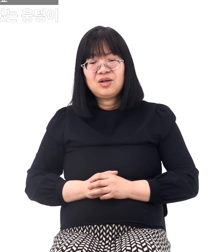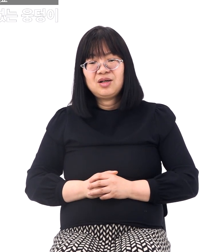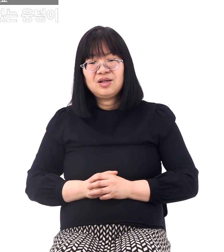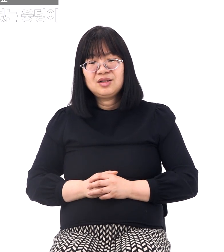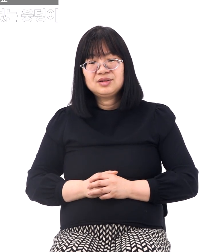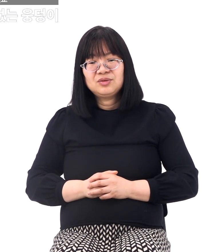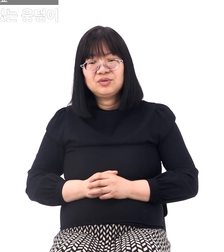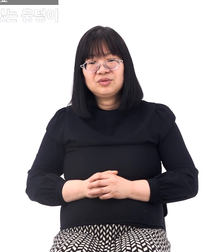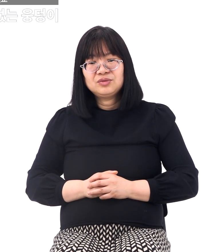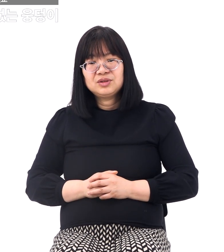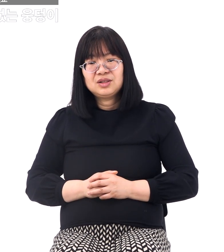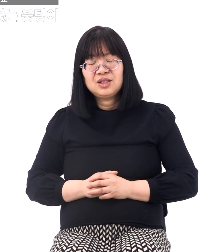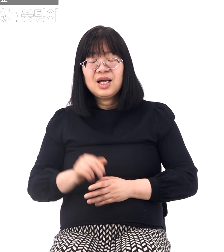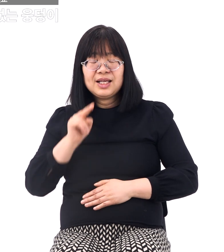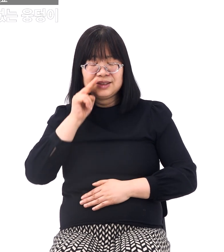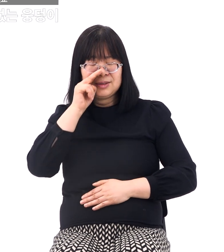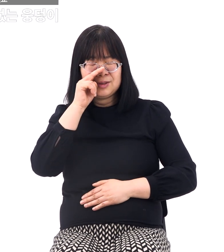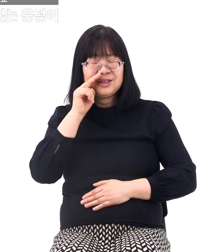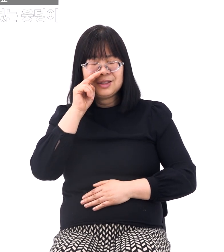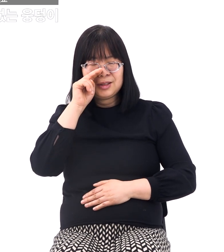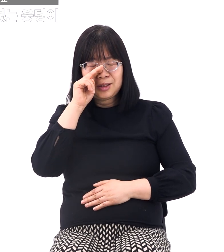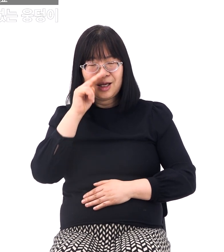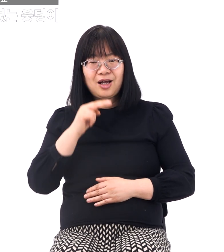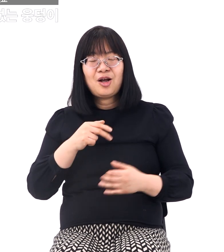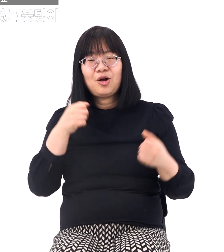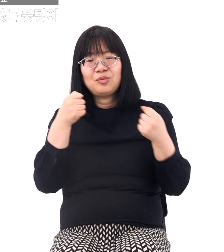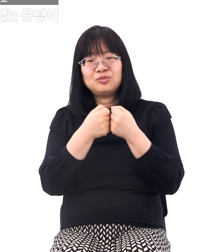시기와 분쟁